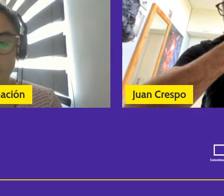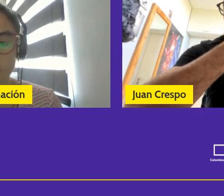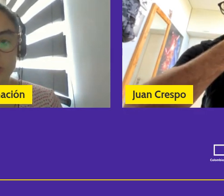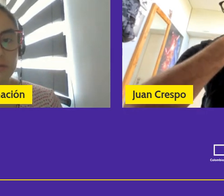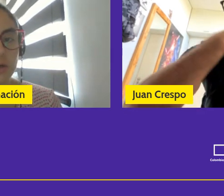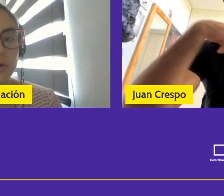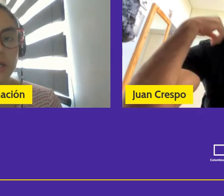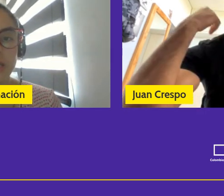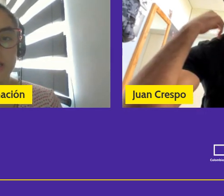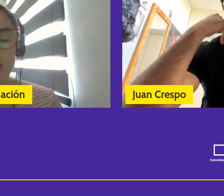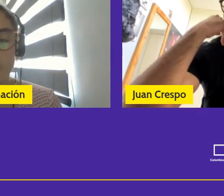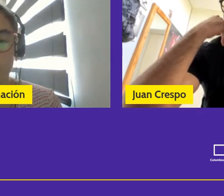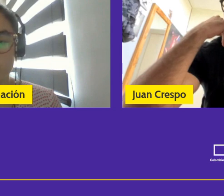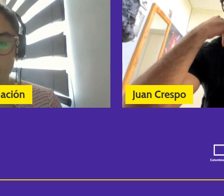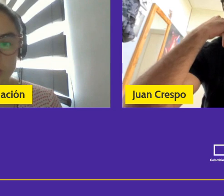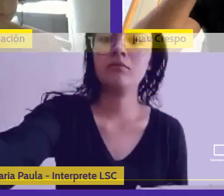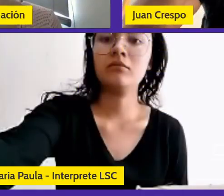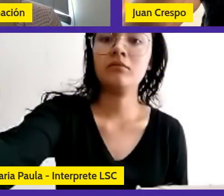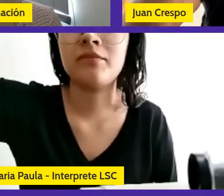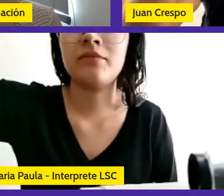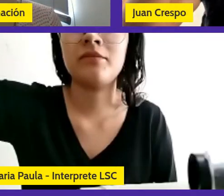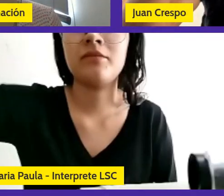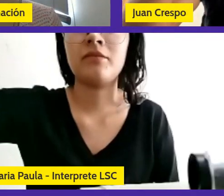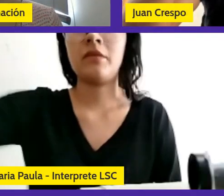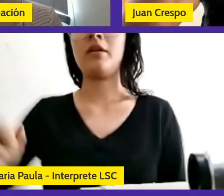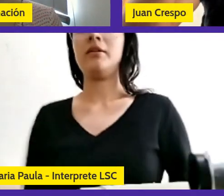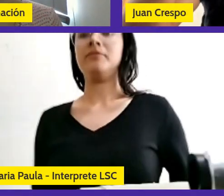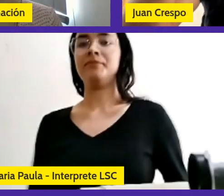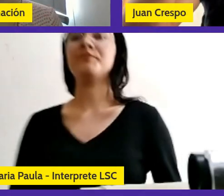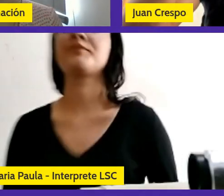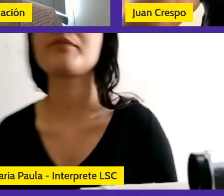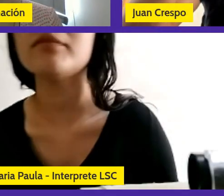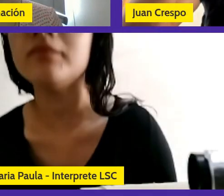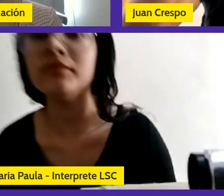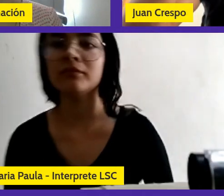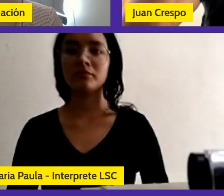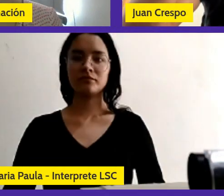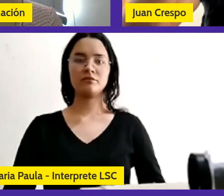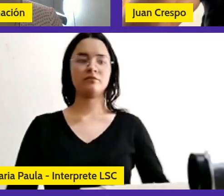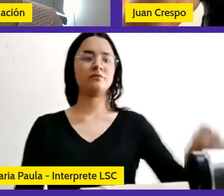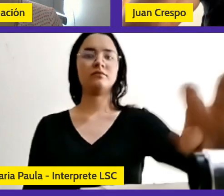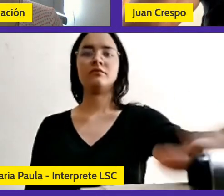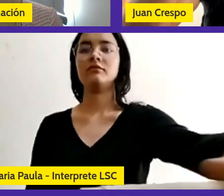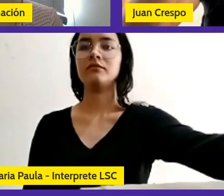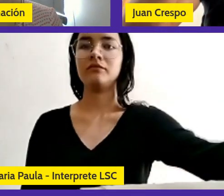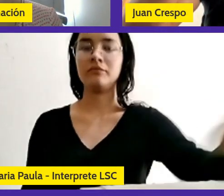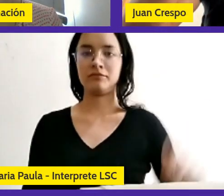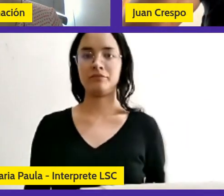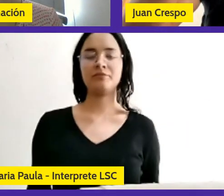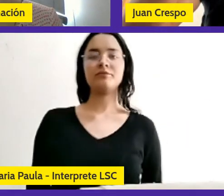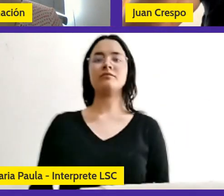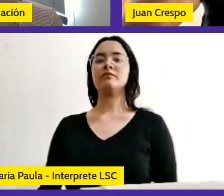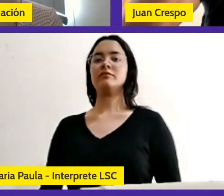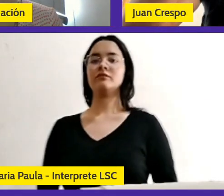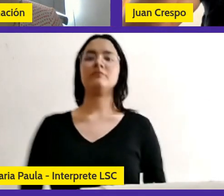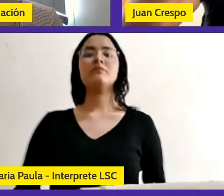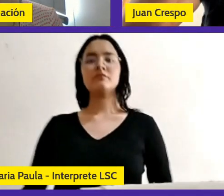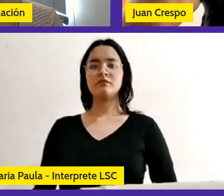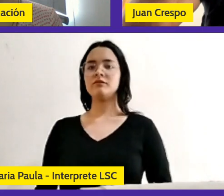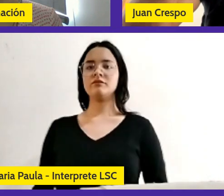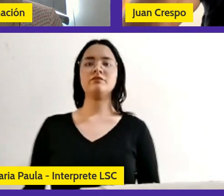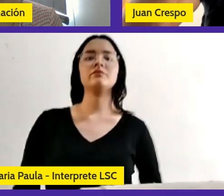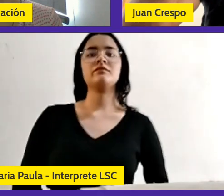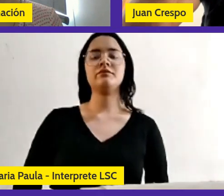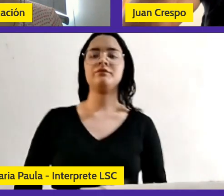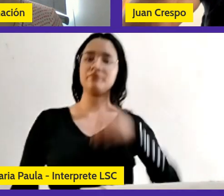Desarrollo Cinematográfico. La convocatoria, como ustedes saben, tuvo la primera de tres premiaciones que tendremos en